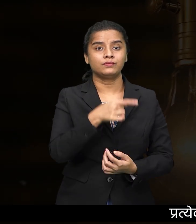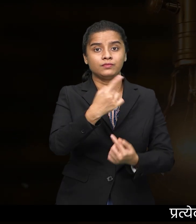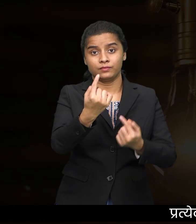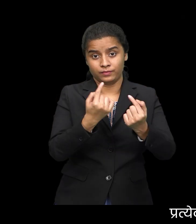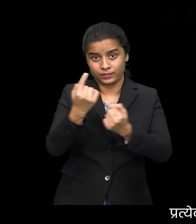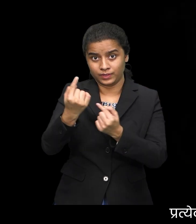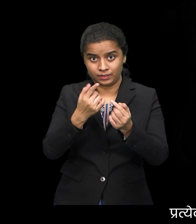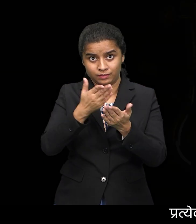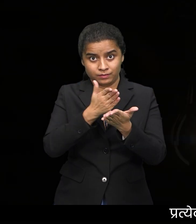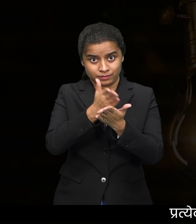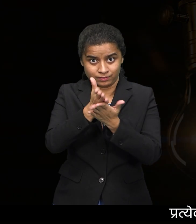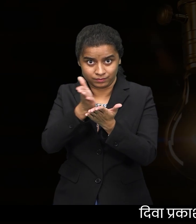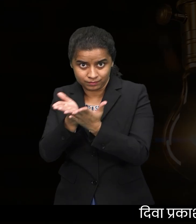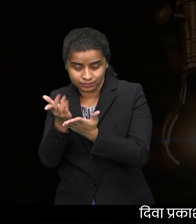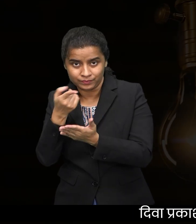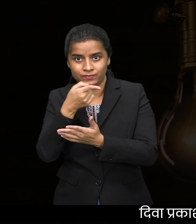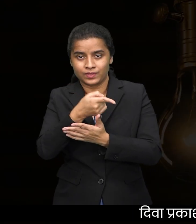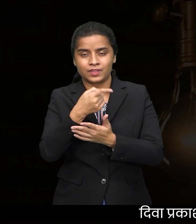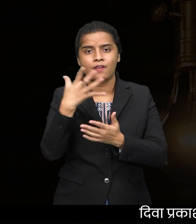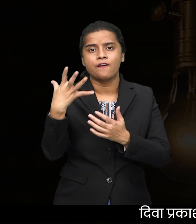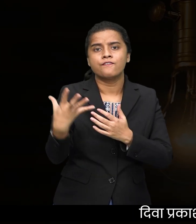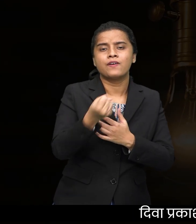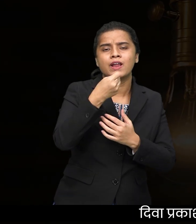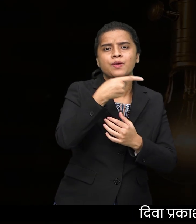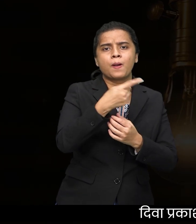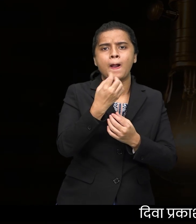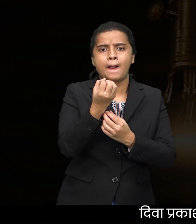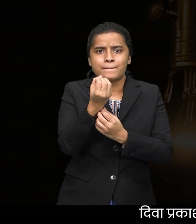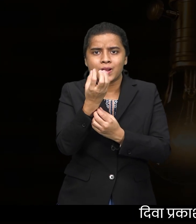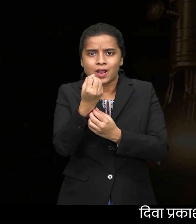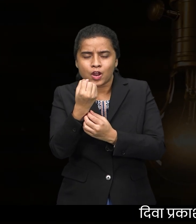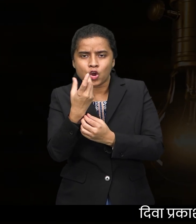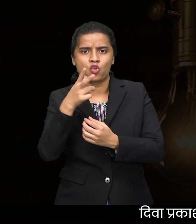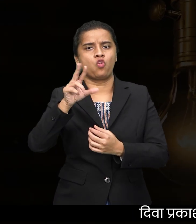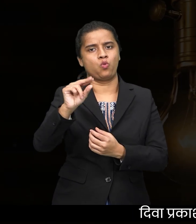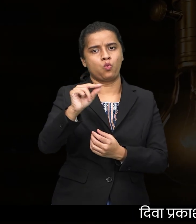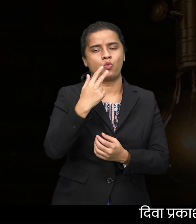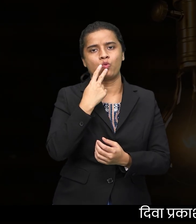प्रत्येक व्यवस्थेसाठी दिवा प्रकाशतो की नाही ते शोधा.